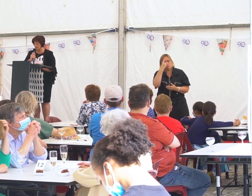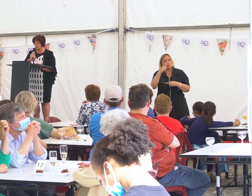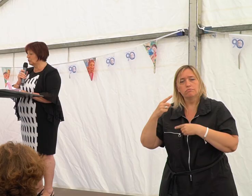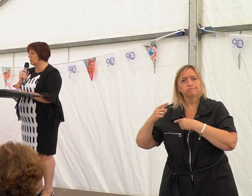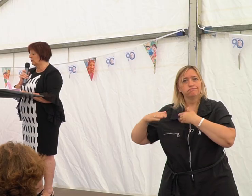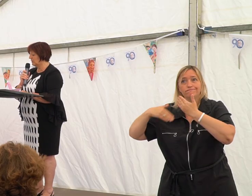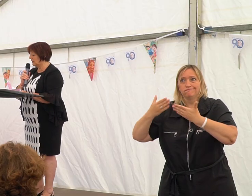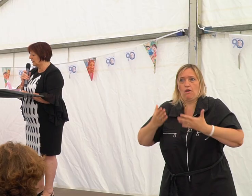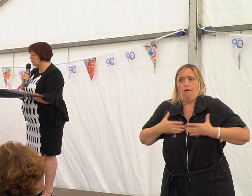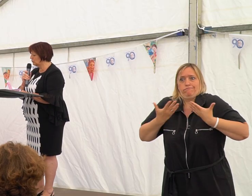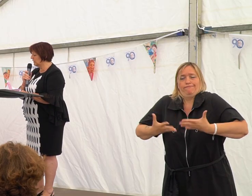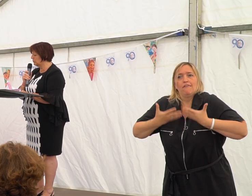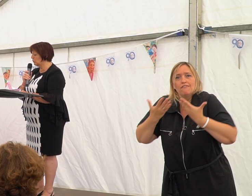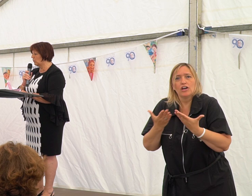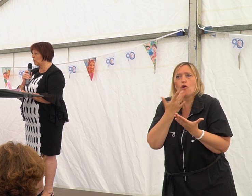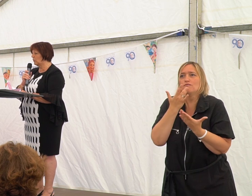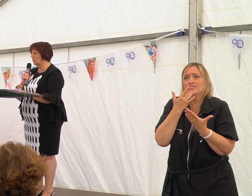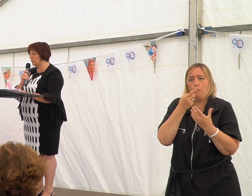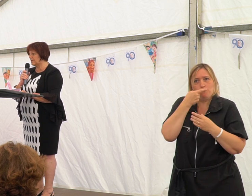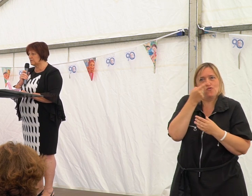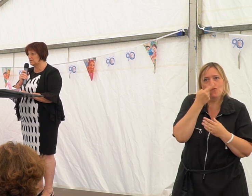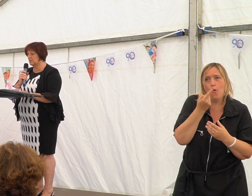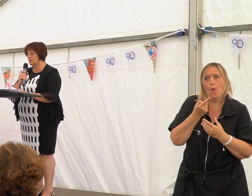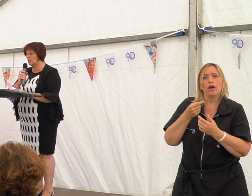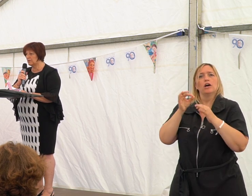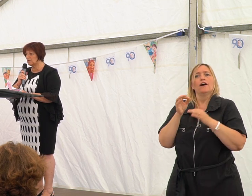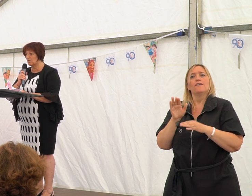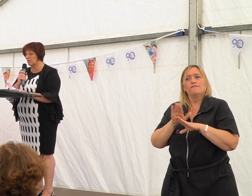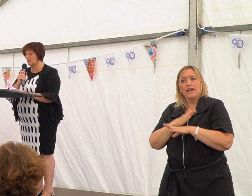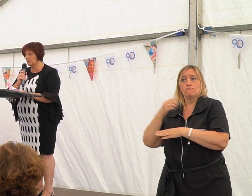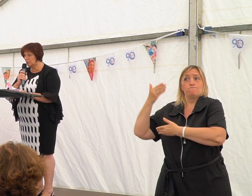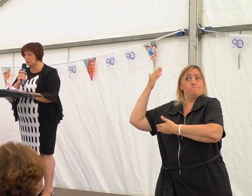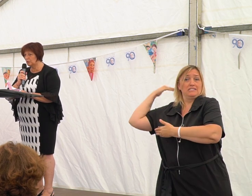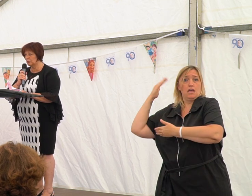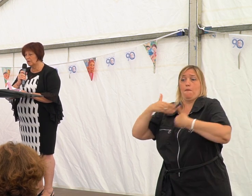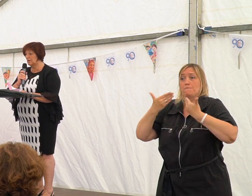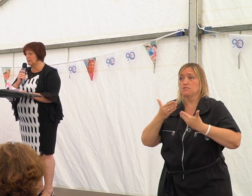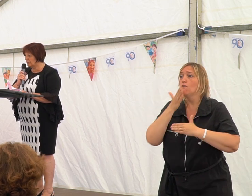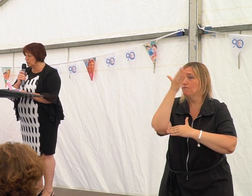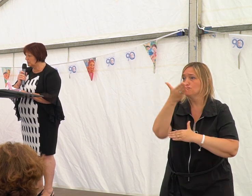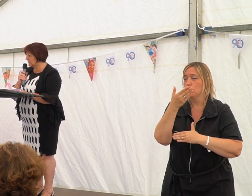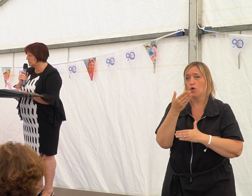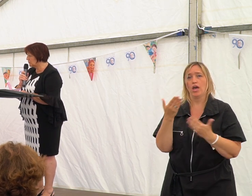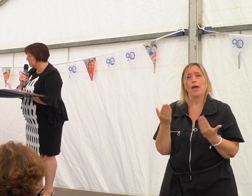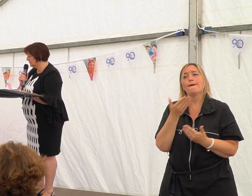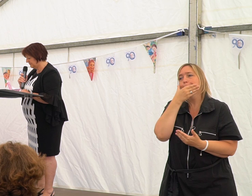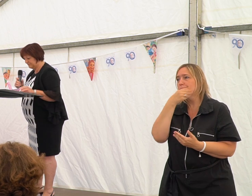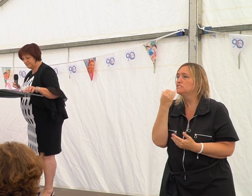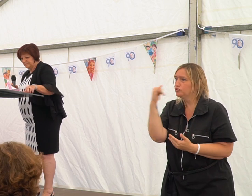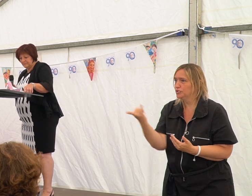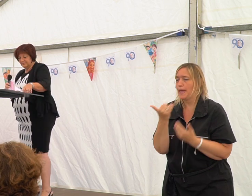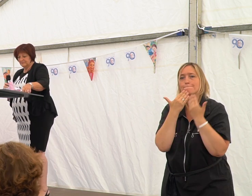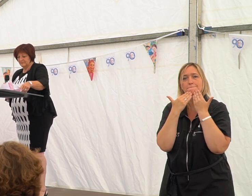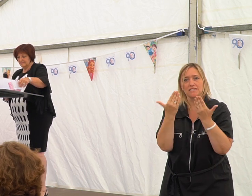perpétuel engouement à conjuguer Moucron au passé, au présent et au futur. Belle journée à tous.